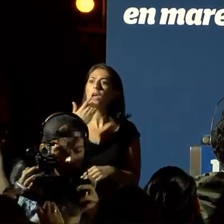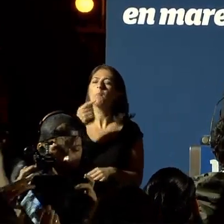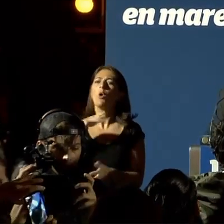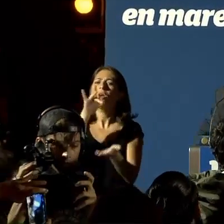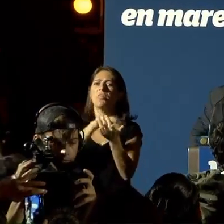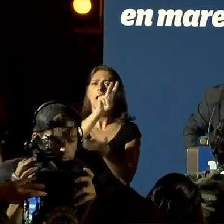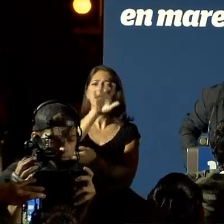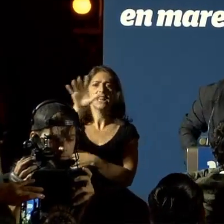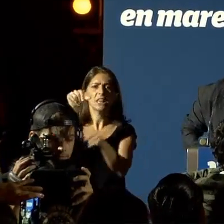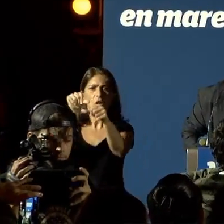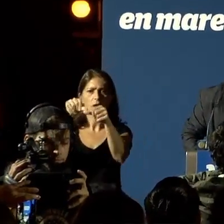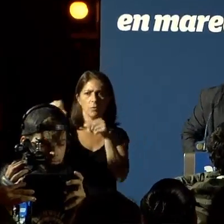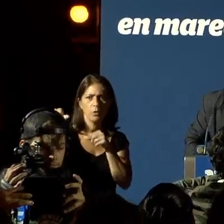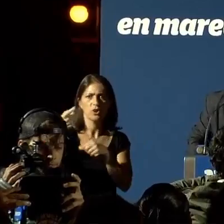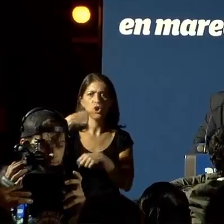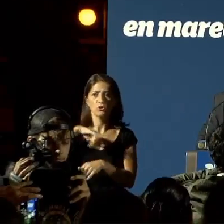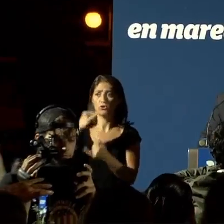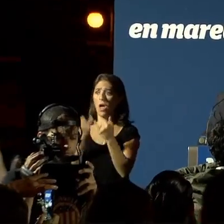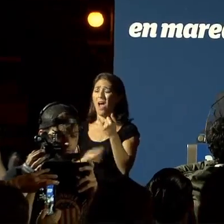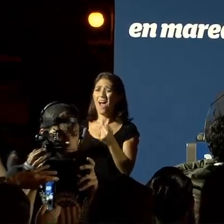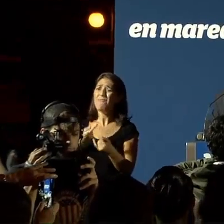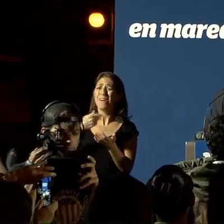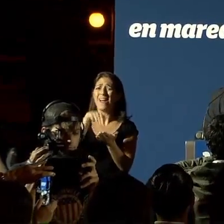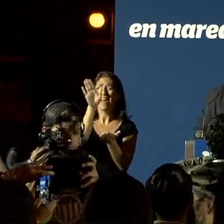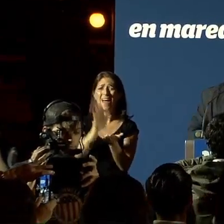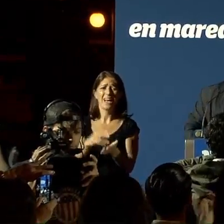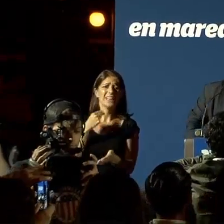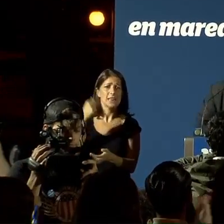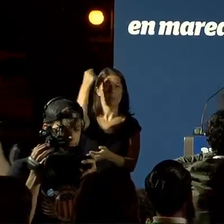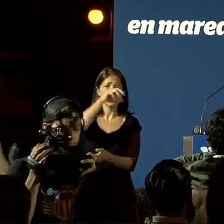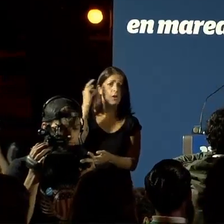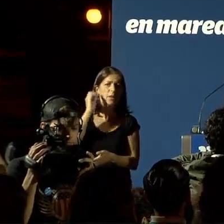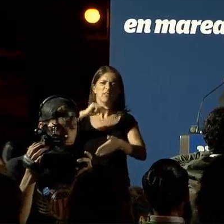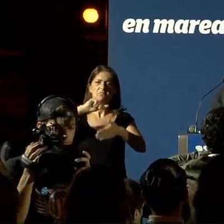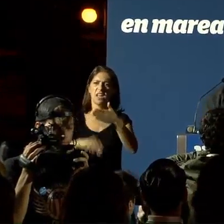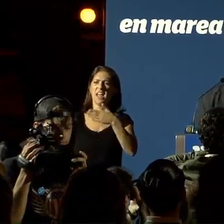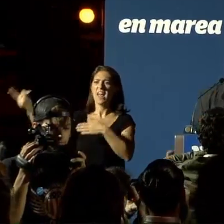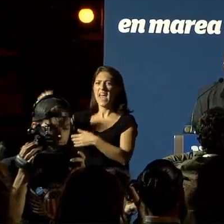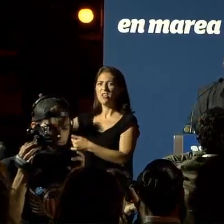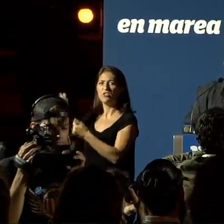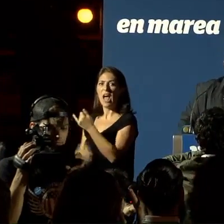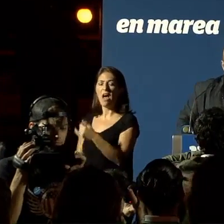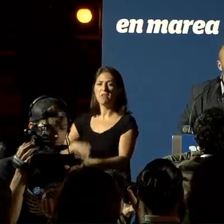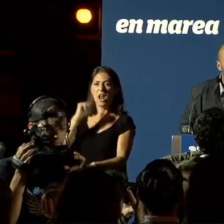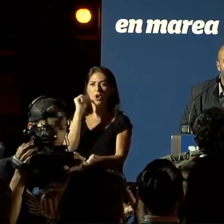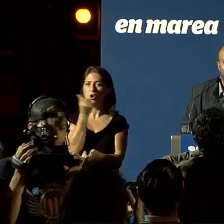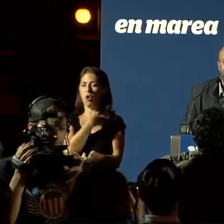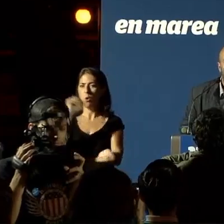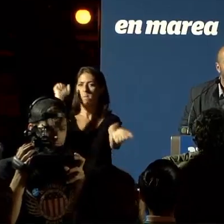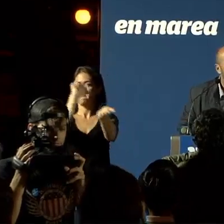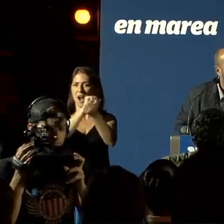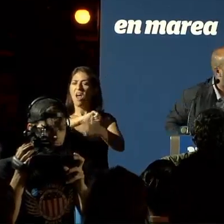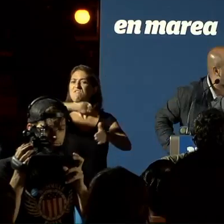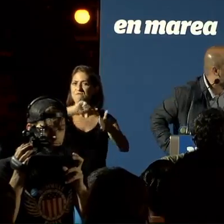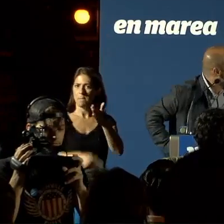do 25 asinemos a nosa acta de diputadas e diputados, eles faranos sobre o Código Penal e non sobre a